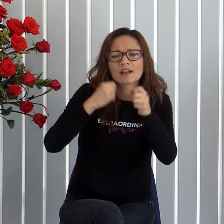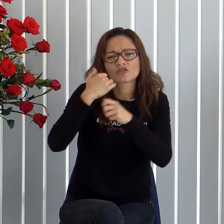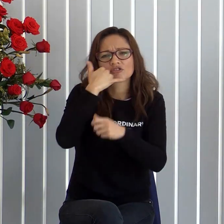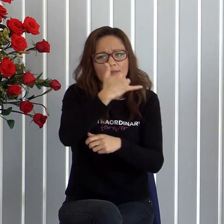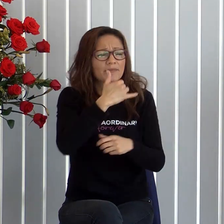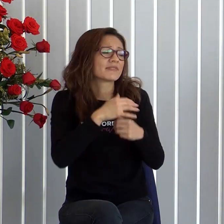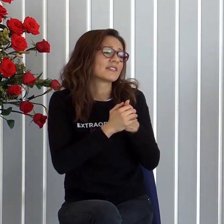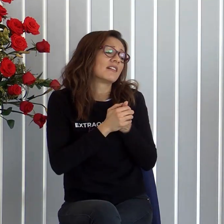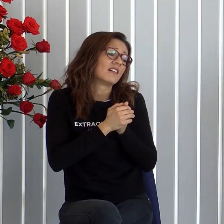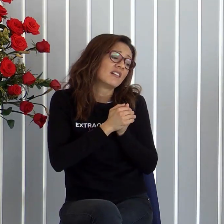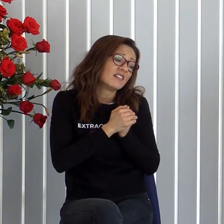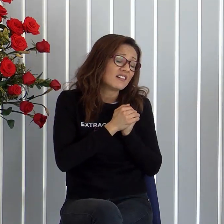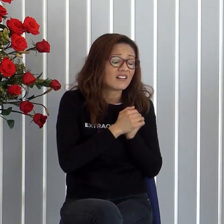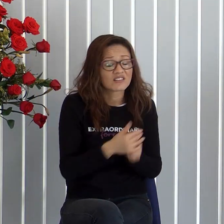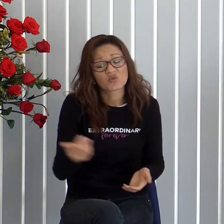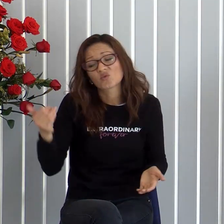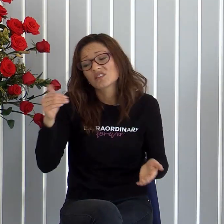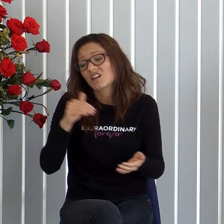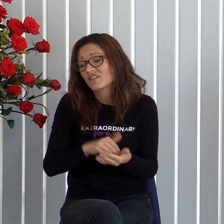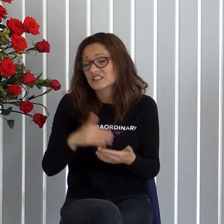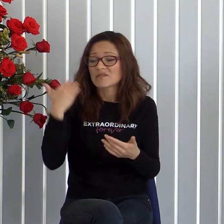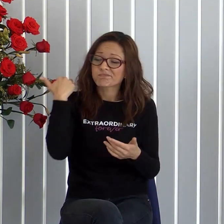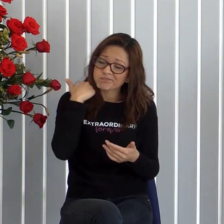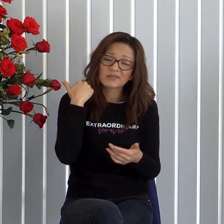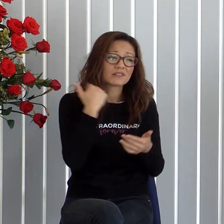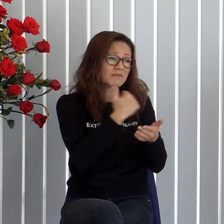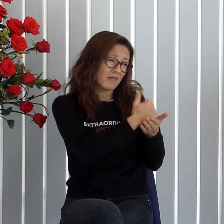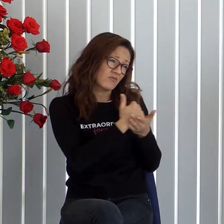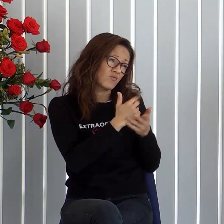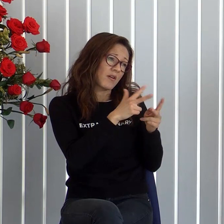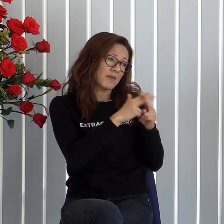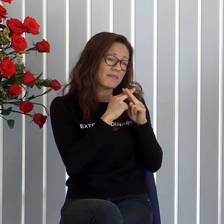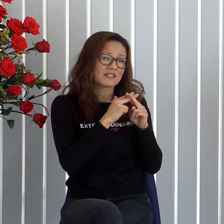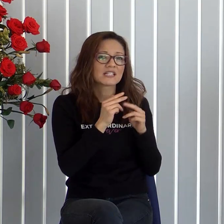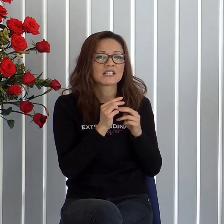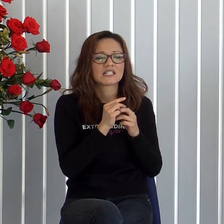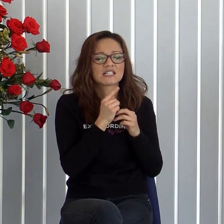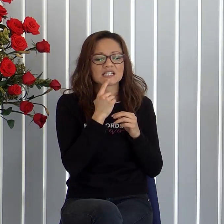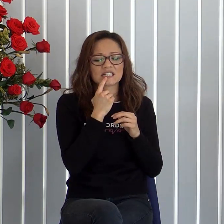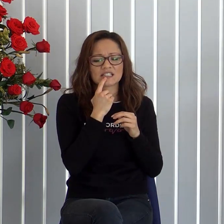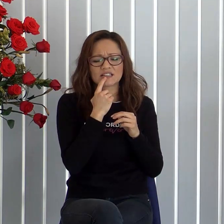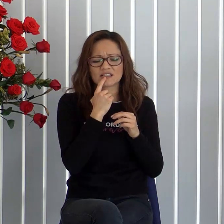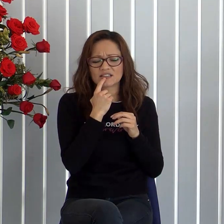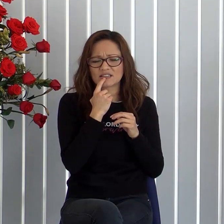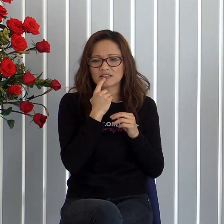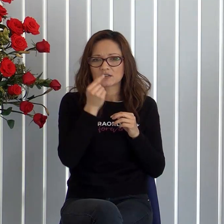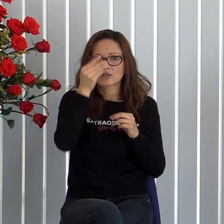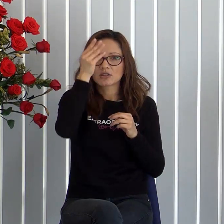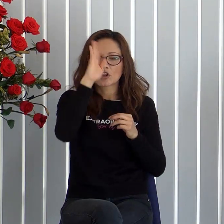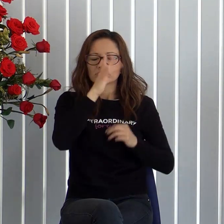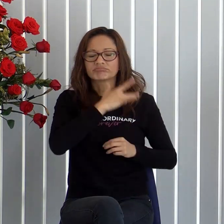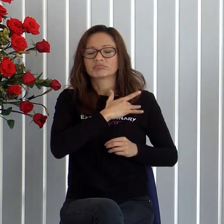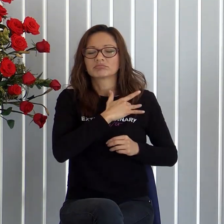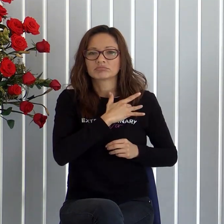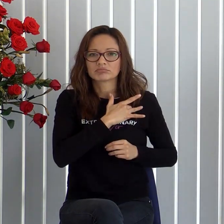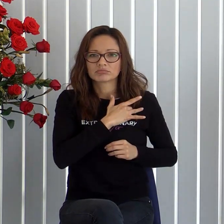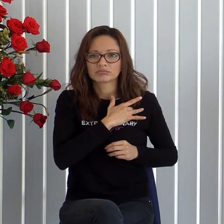dijo, ay, mira, que es que otra vez, que es que si me ayuda. Y yo, sí. Y de pronto Dios habló a mi